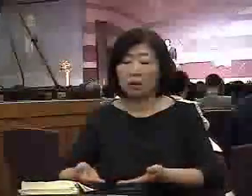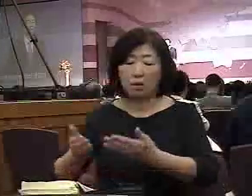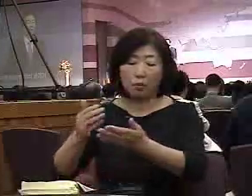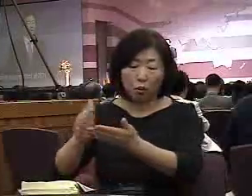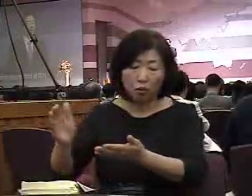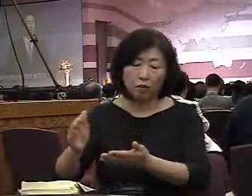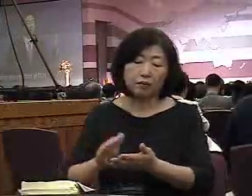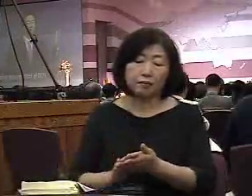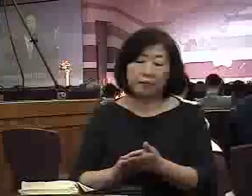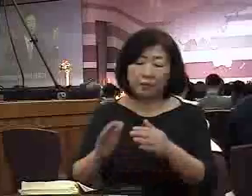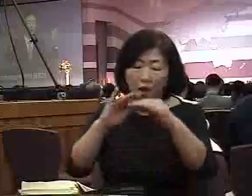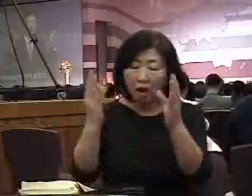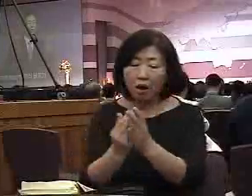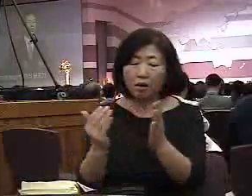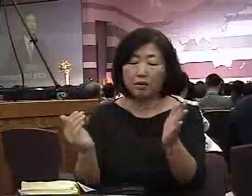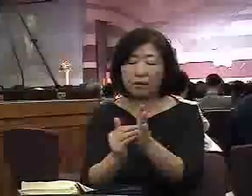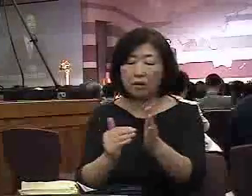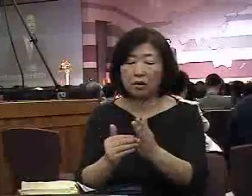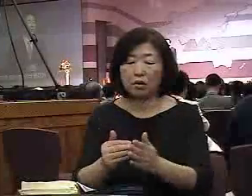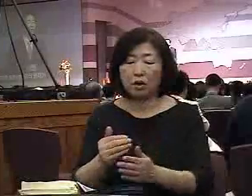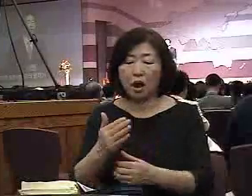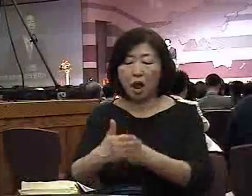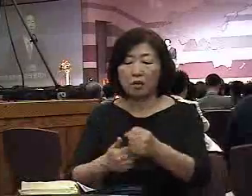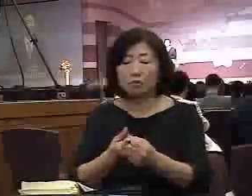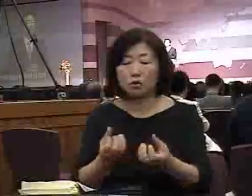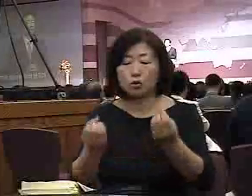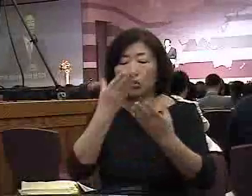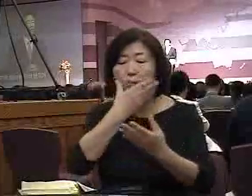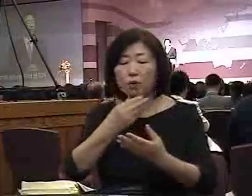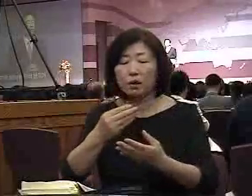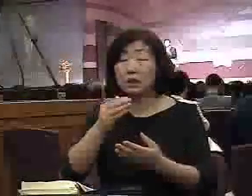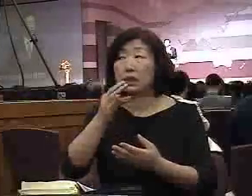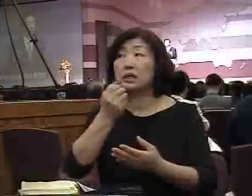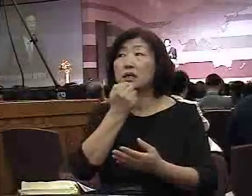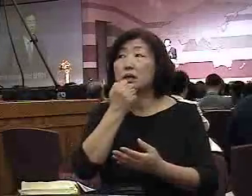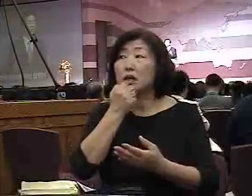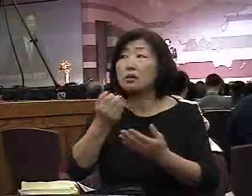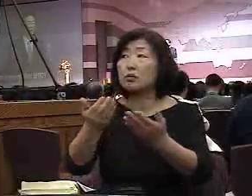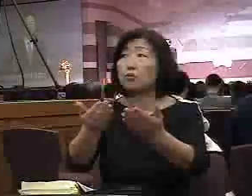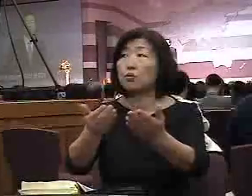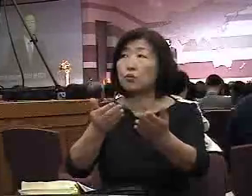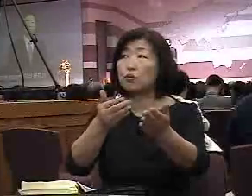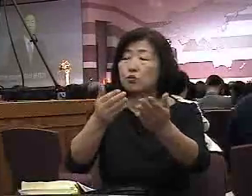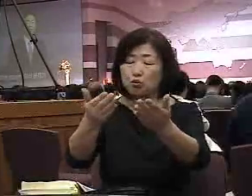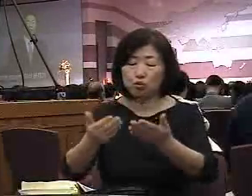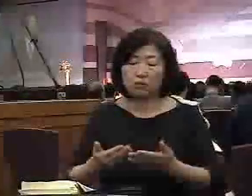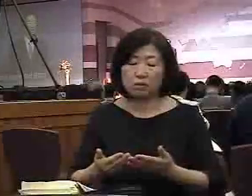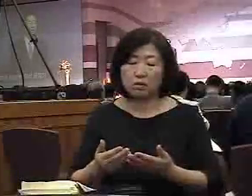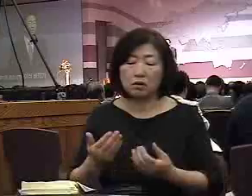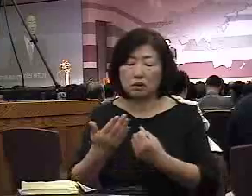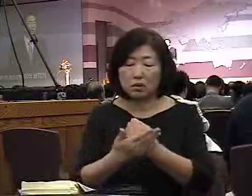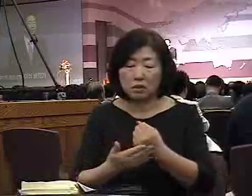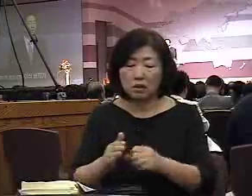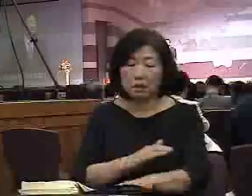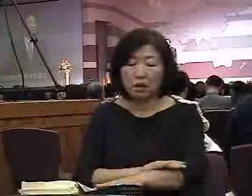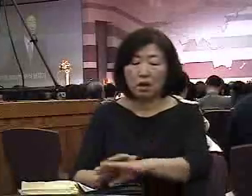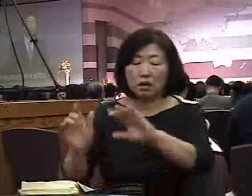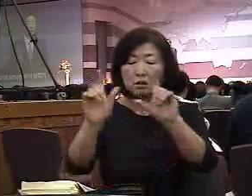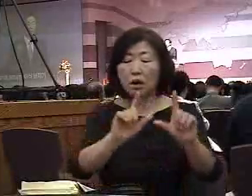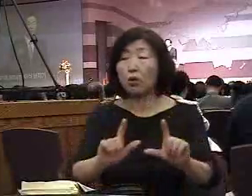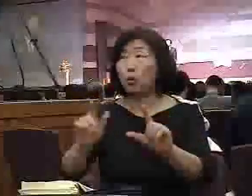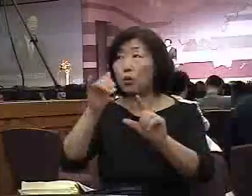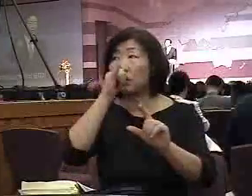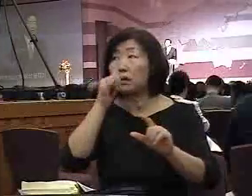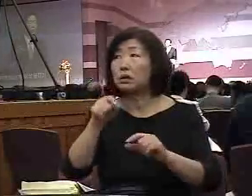했습니다. 근데 하나님이 이제 축복으로 이삭까지 주셨습니다. 너무너무 은혜 받아서 잘 살고 있습니다. 그런데 갑자기 하나님